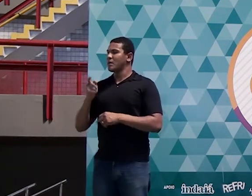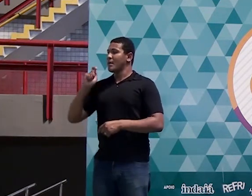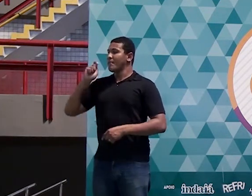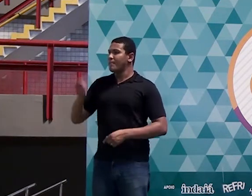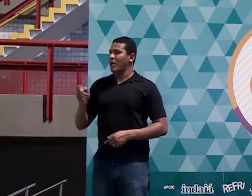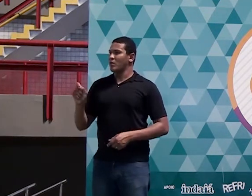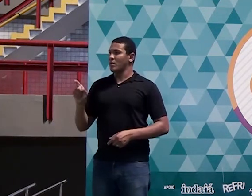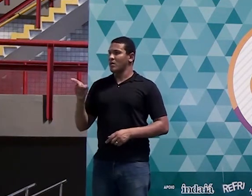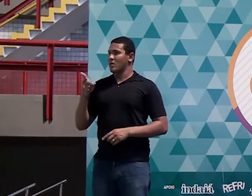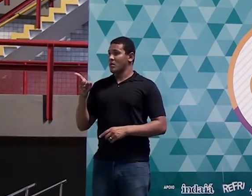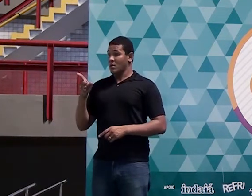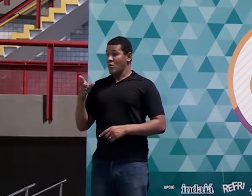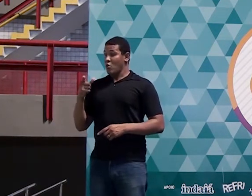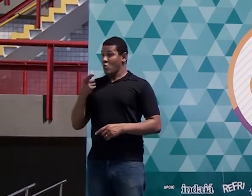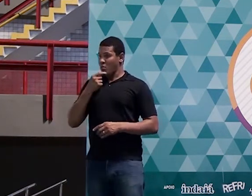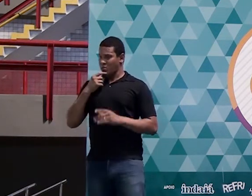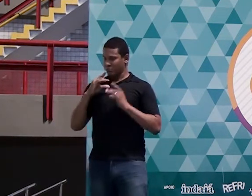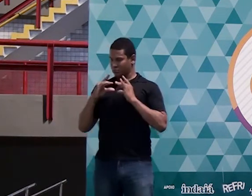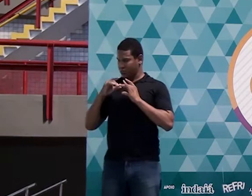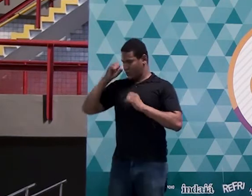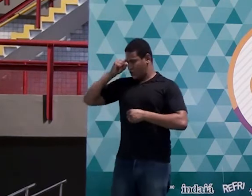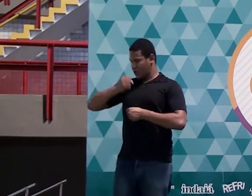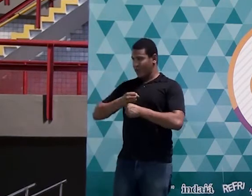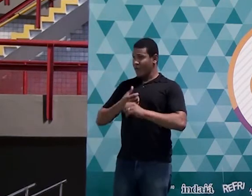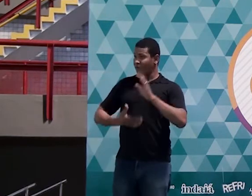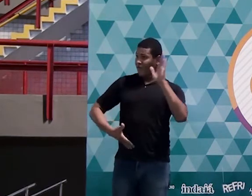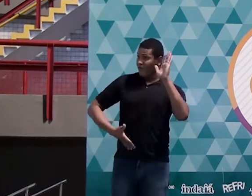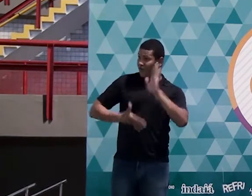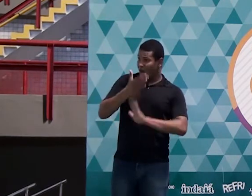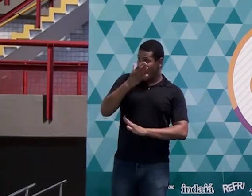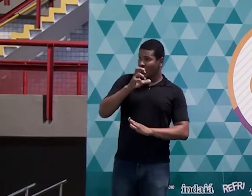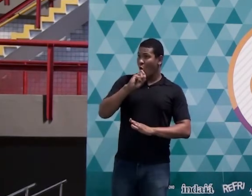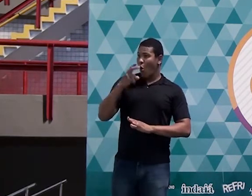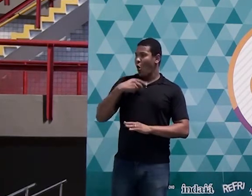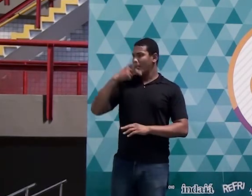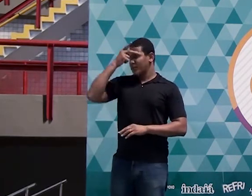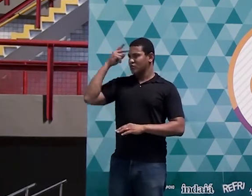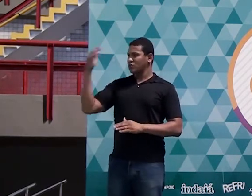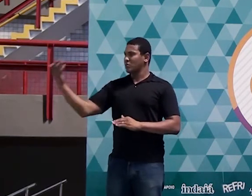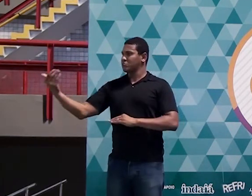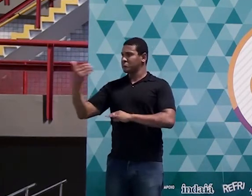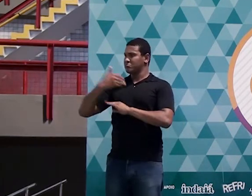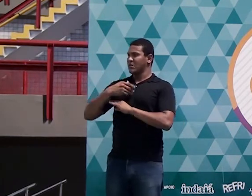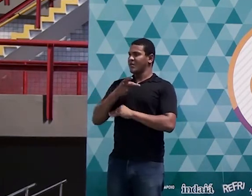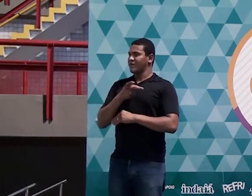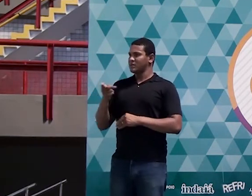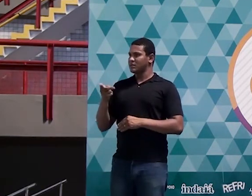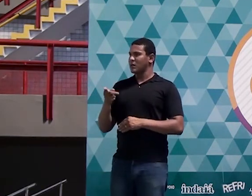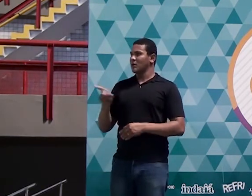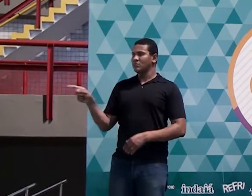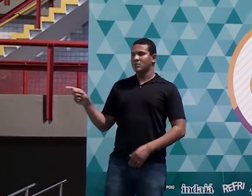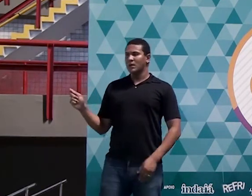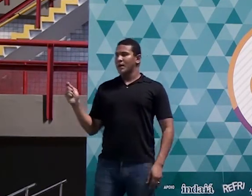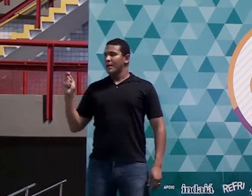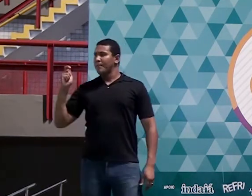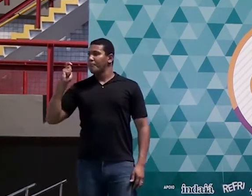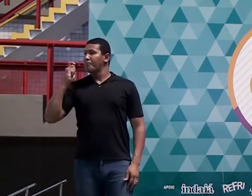feudal viaja ou quando recebe uma visita. Se o seu feudal receber uma visita, você paga uma taxa